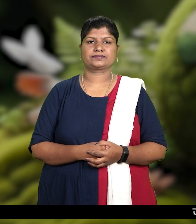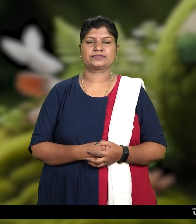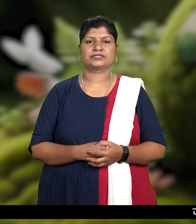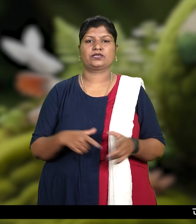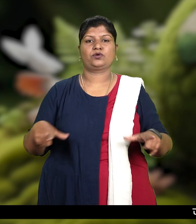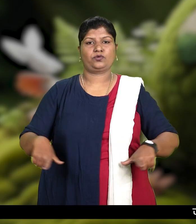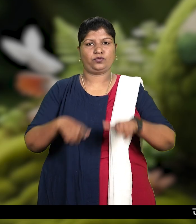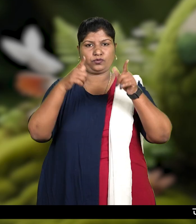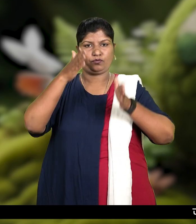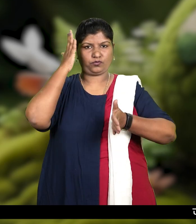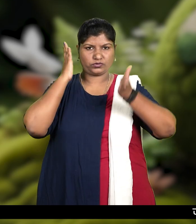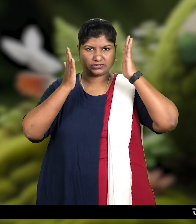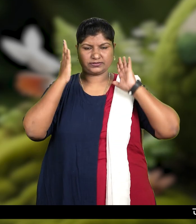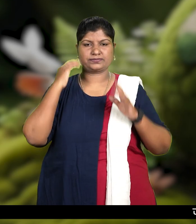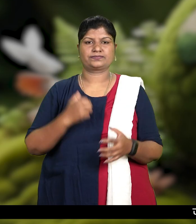जंगले आणि गवताळ प्रदेश नष्ट होत आहेत.